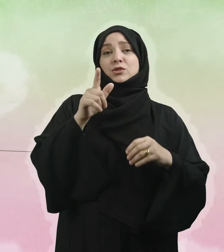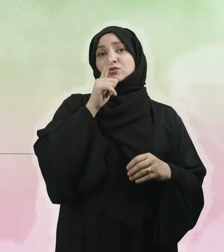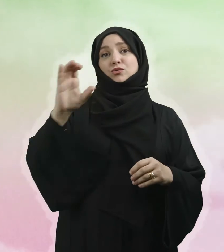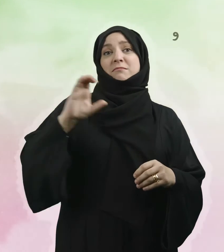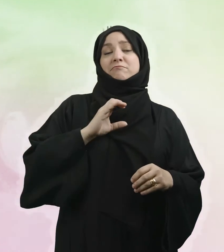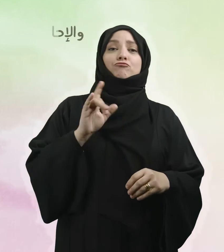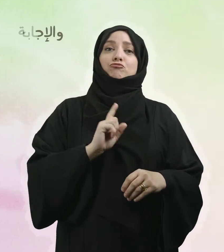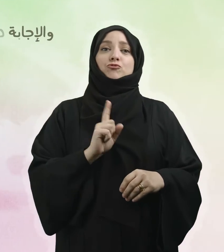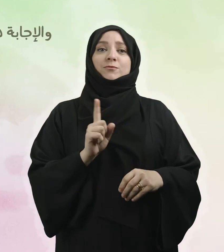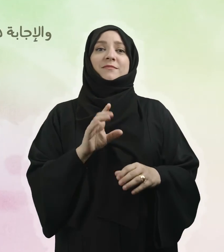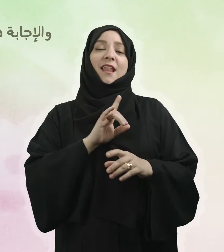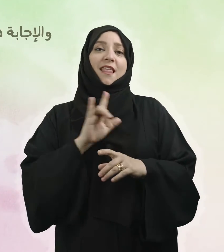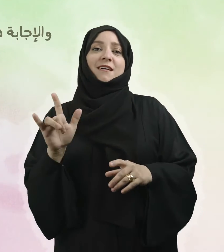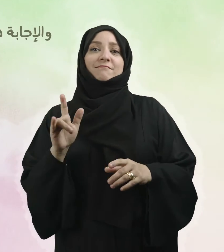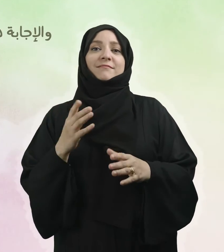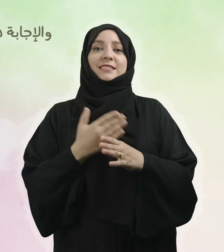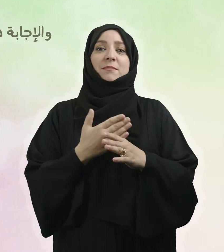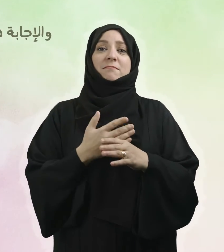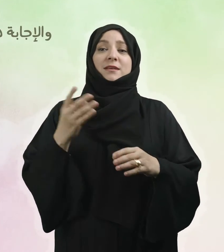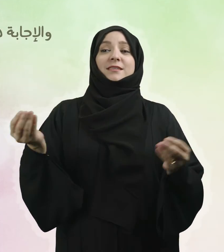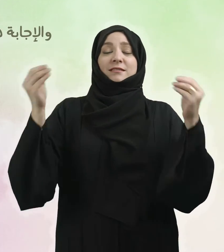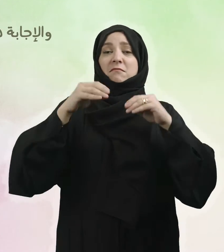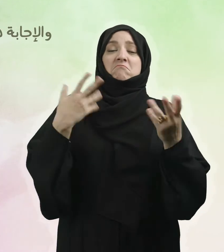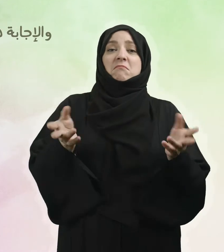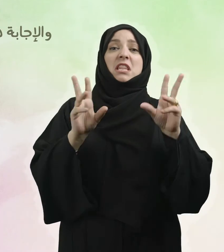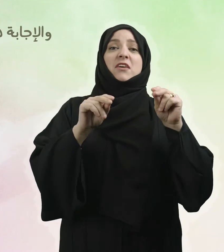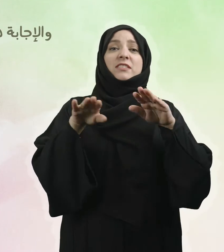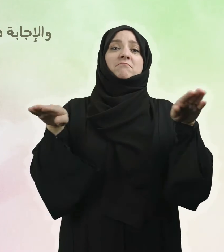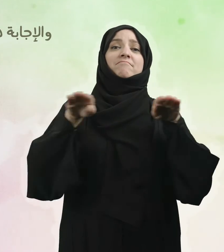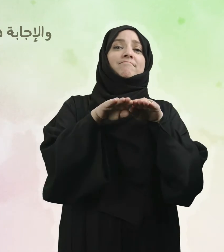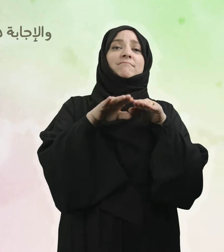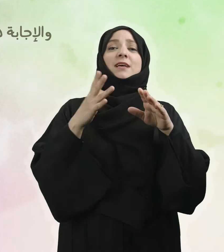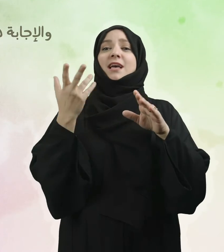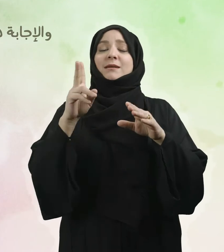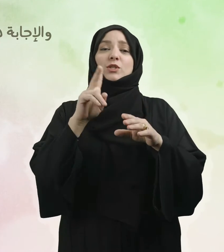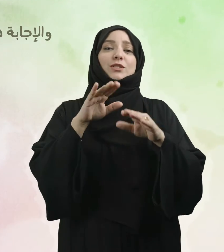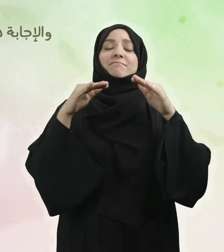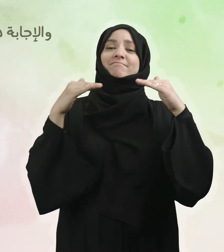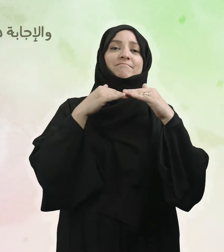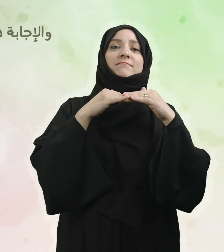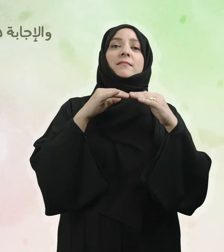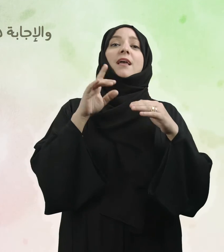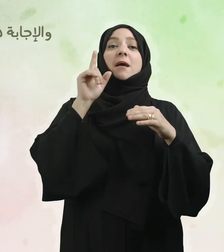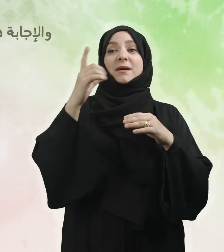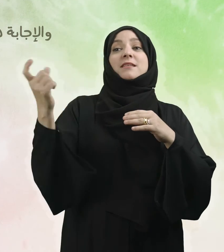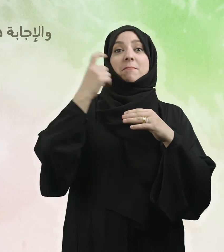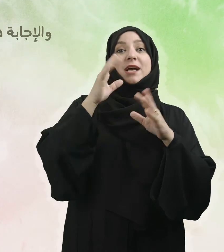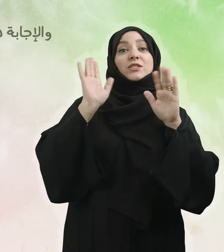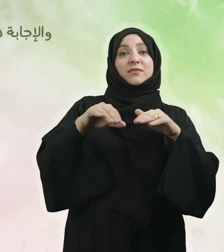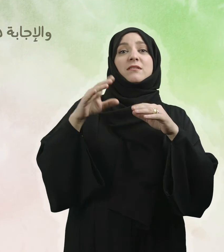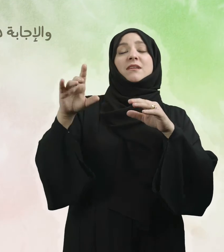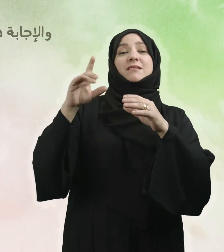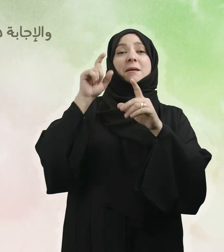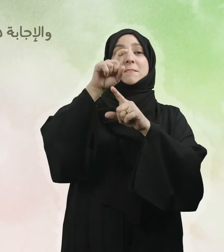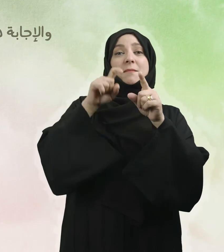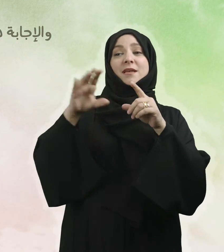خدمة؟ والإجابة هي لا، لأن الحد الأقصى للمعاش التقاعدي التي يمكن أن يحصل عليها المؤمن